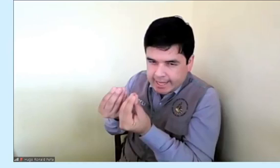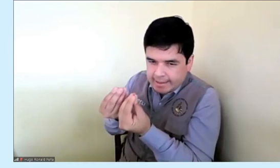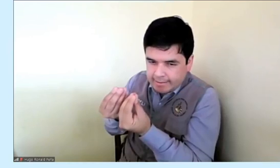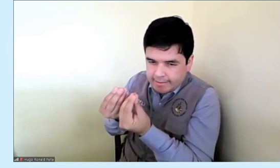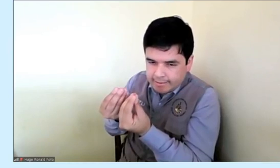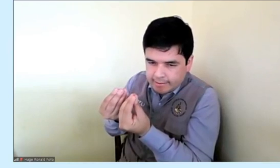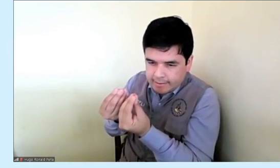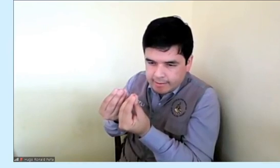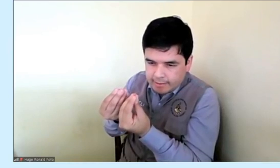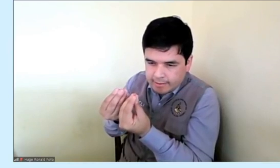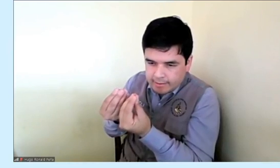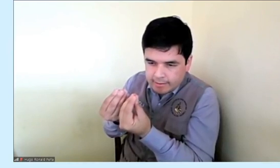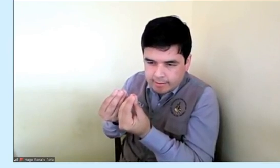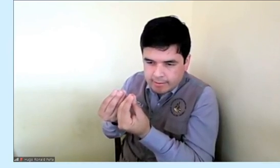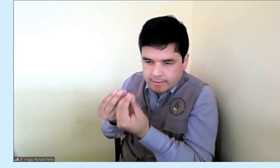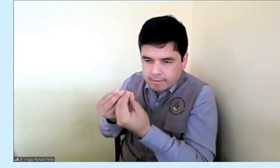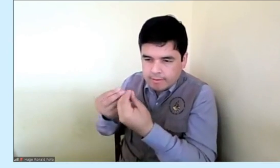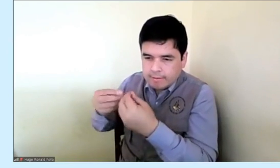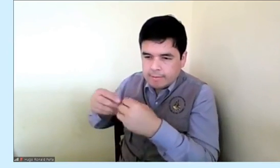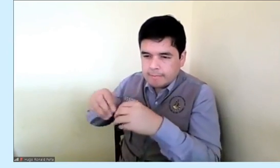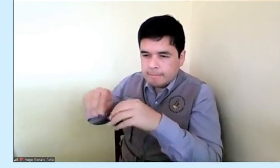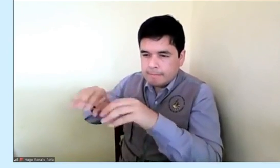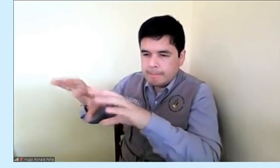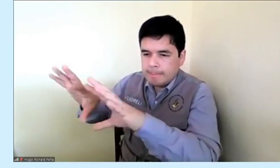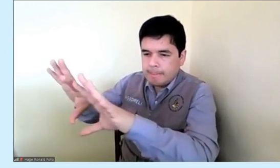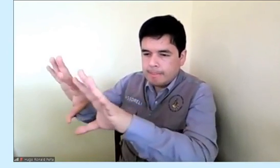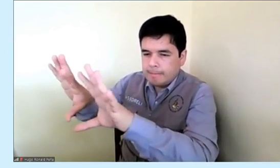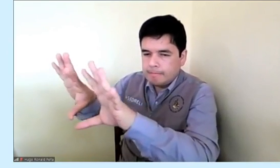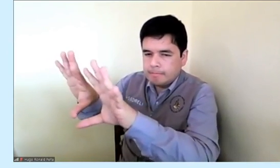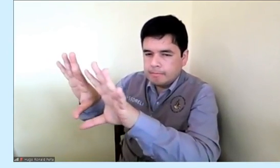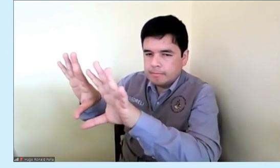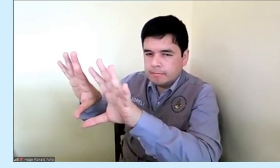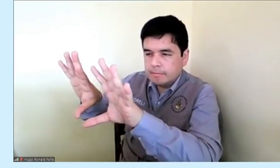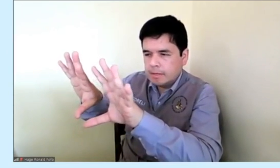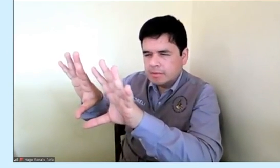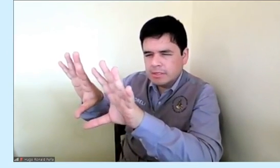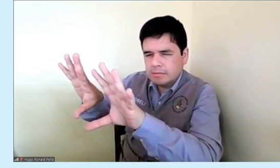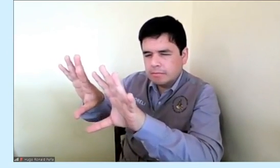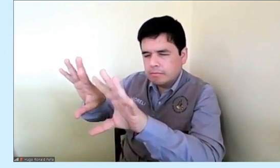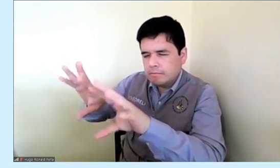¿Por qué? De afuera una media vuelta adentro.